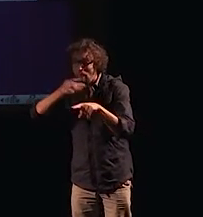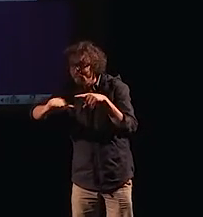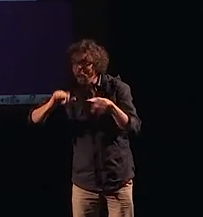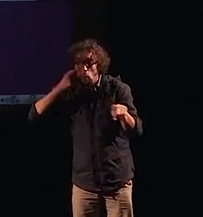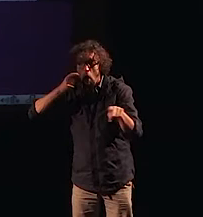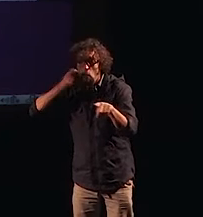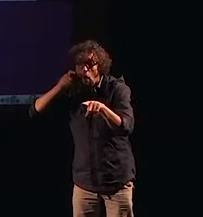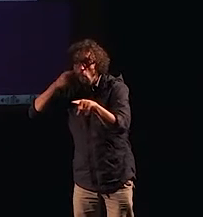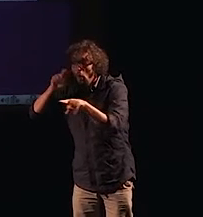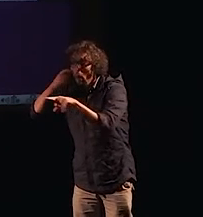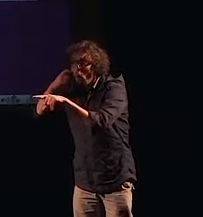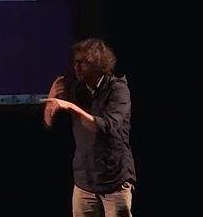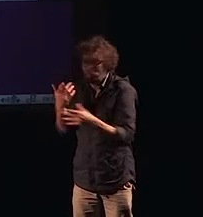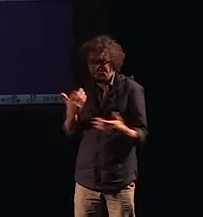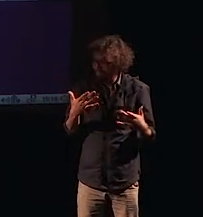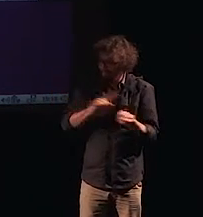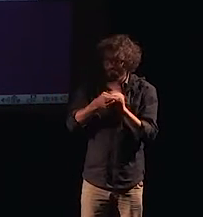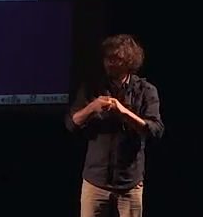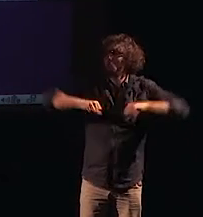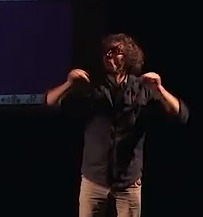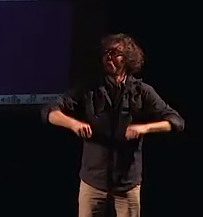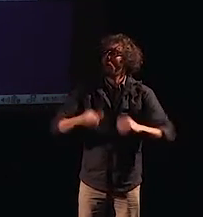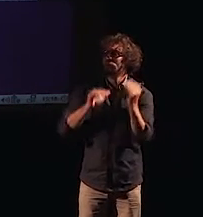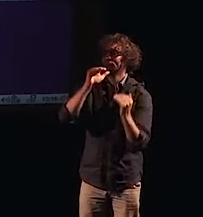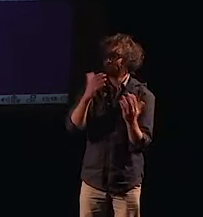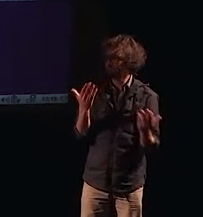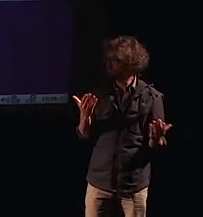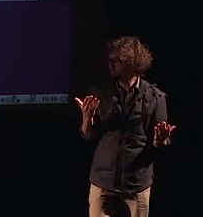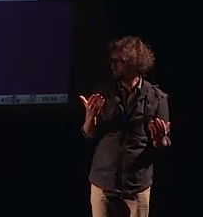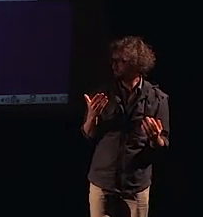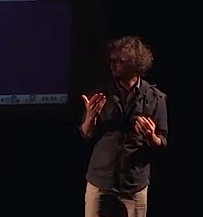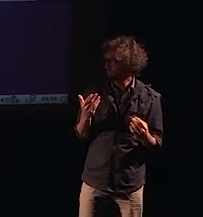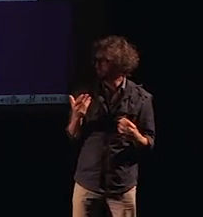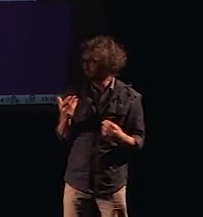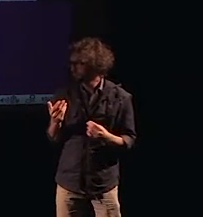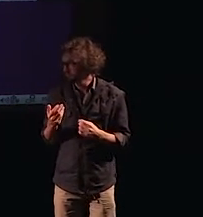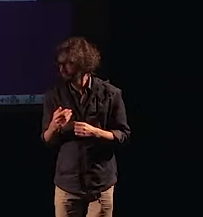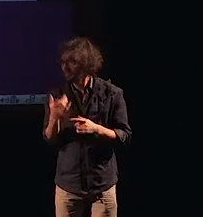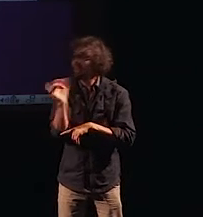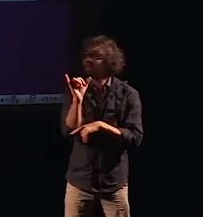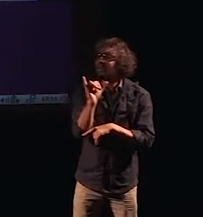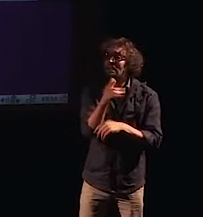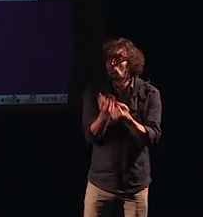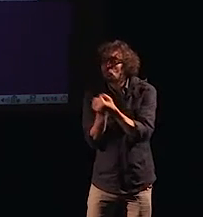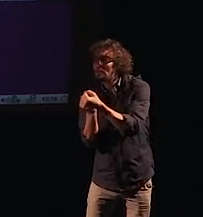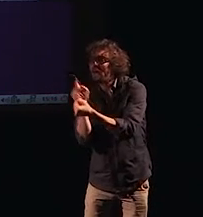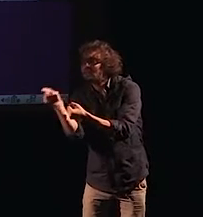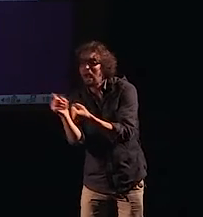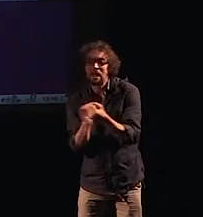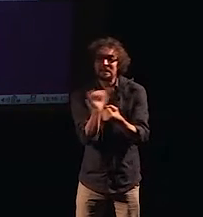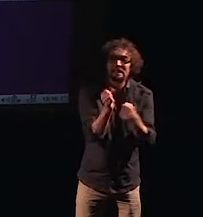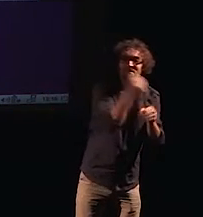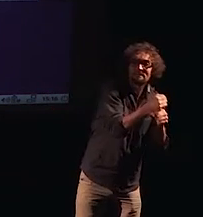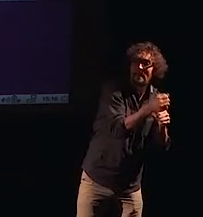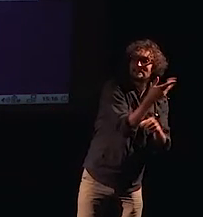puis une association de lutte contre le sida, à 15h. Voilà, et vous savez, c'est ça qui produit,